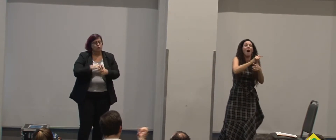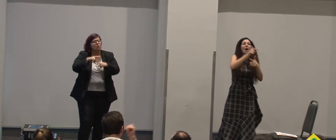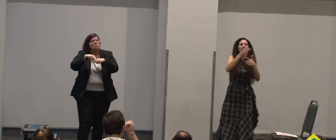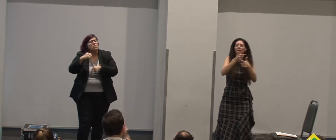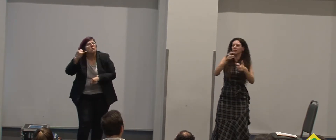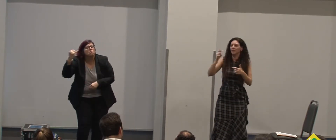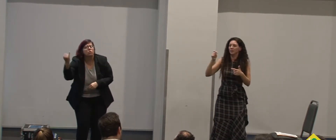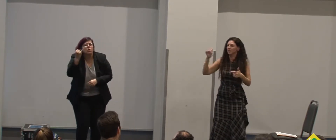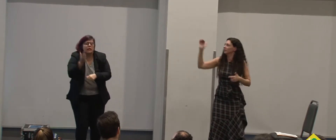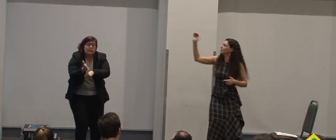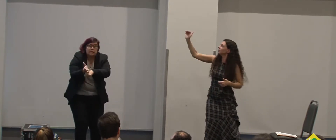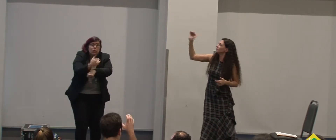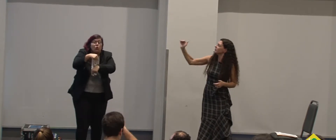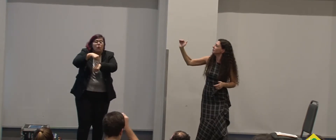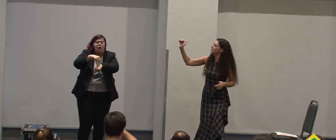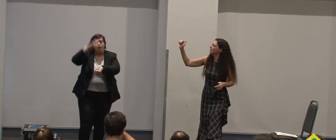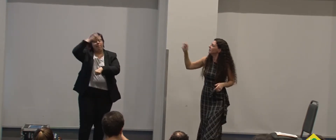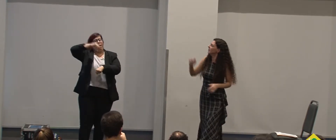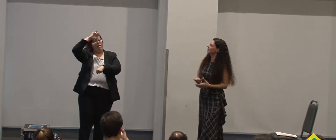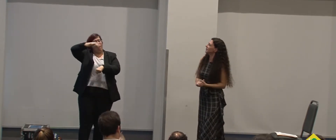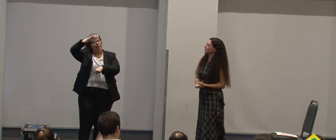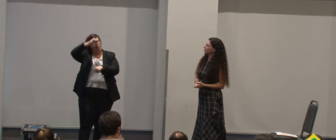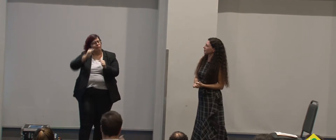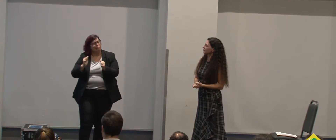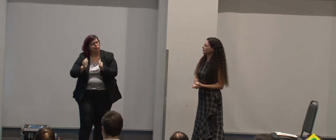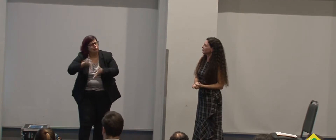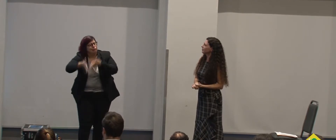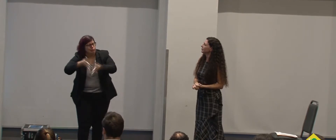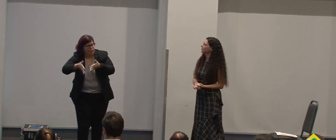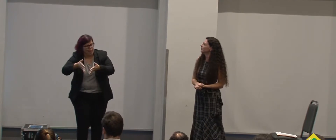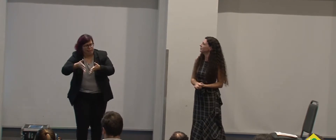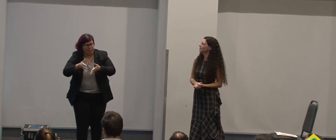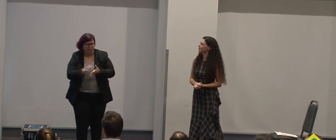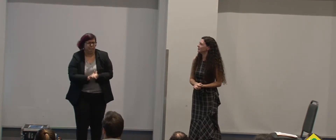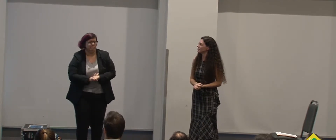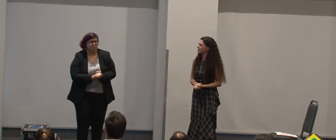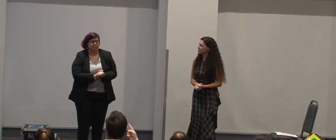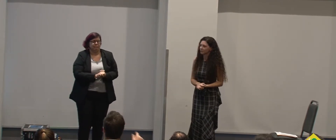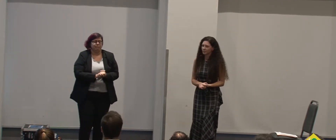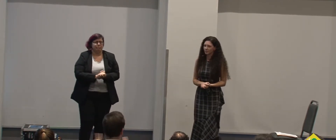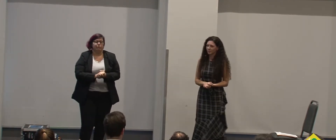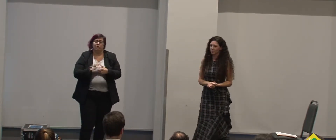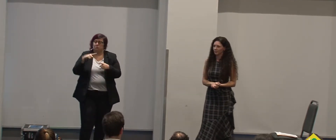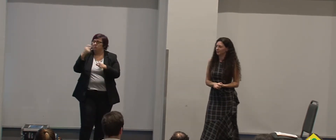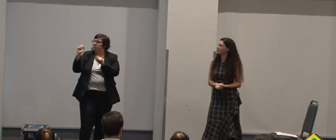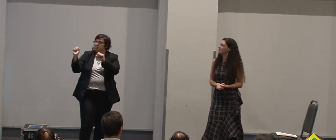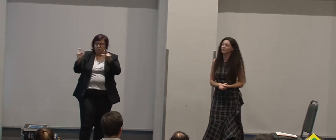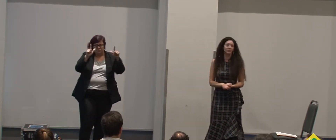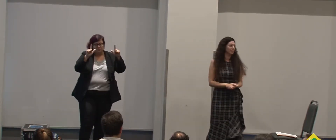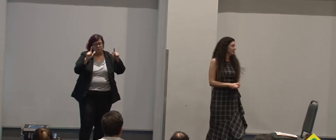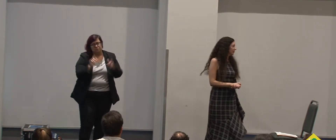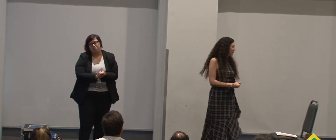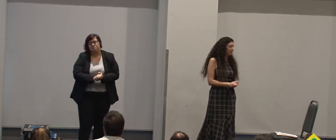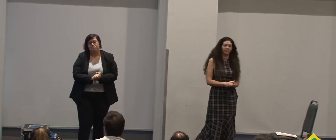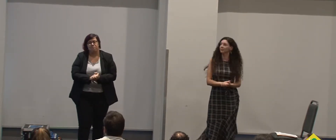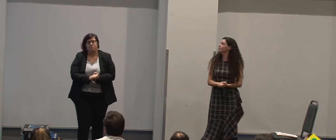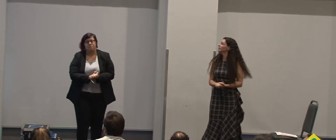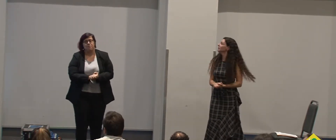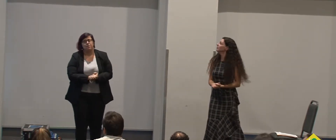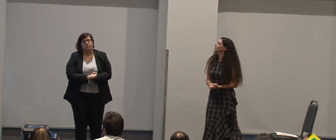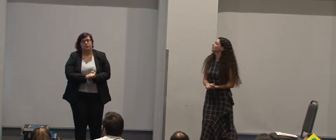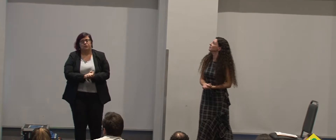Então, agora que a gente entendeu a importância da aquisição precoce da língua de sinais, pode passar, por